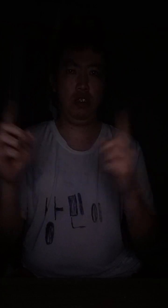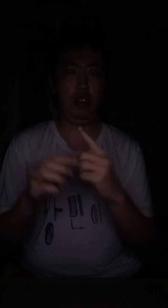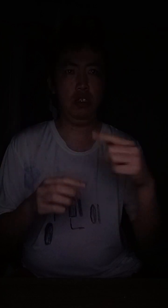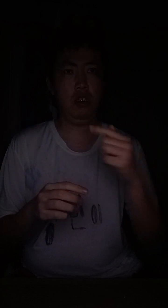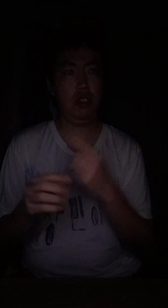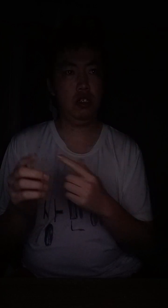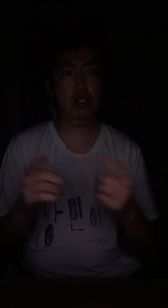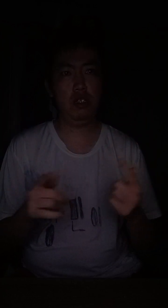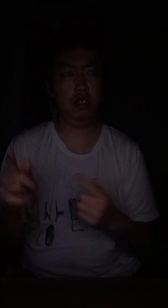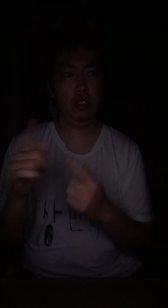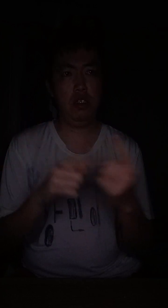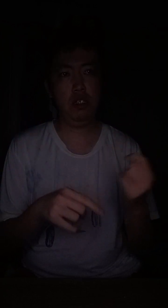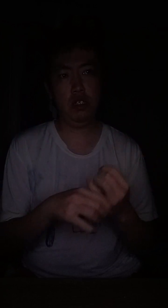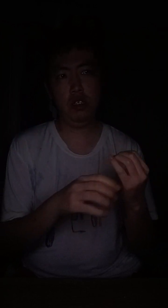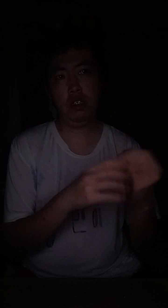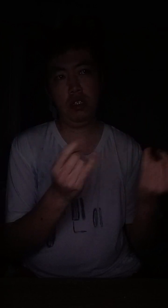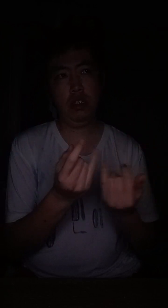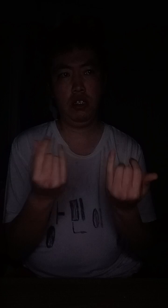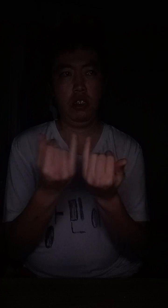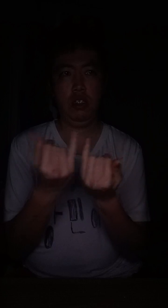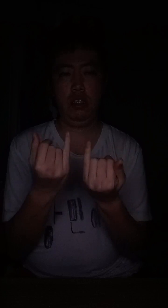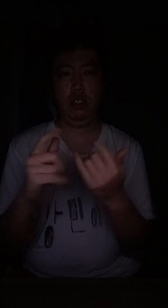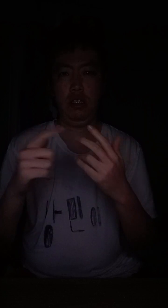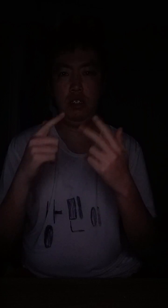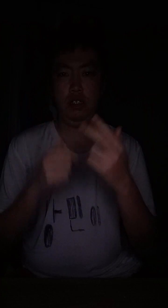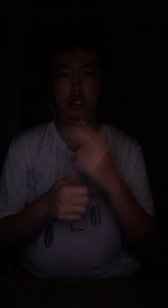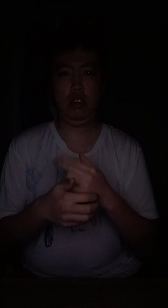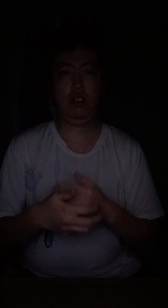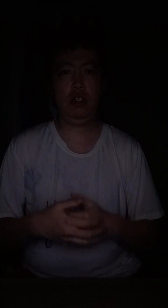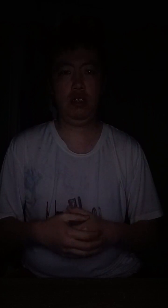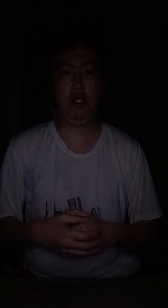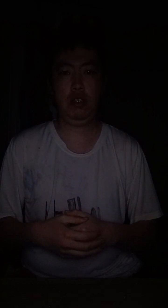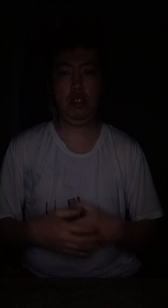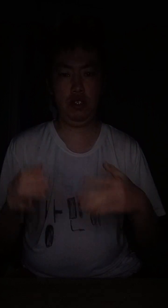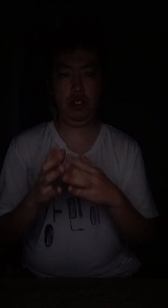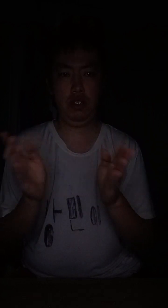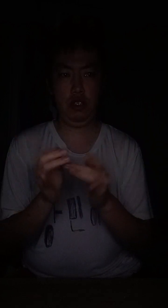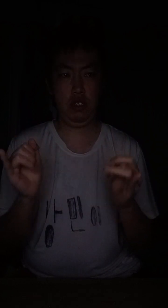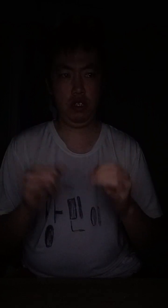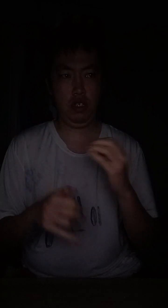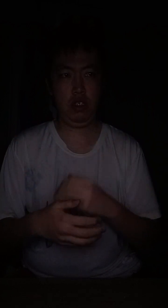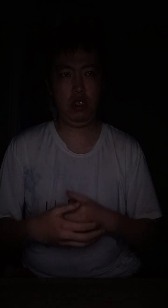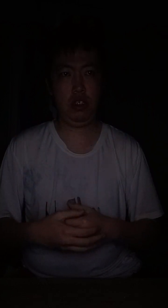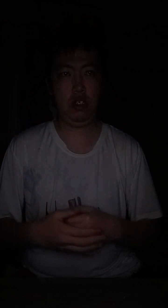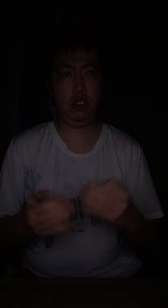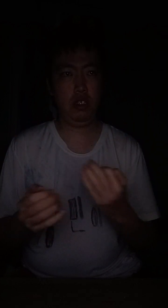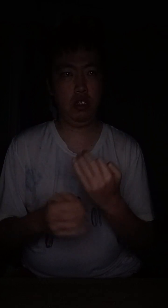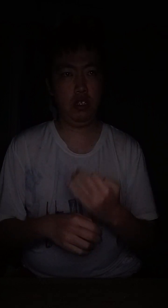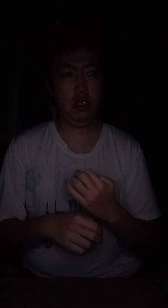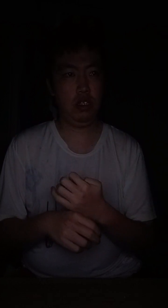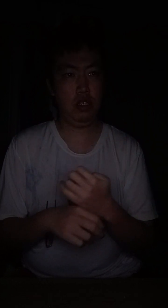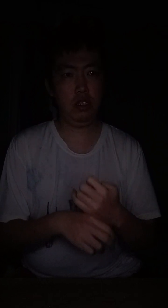사건들은 무신경하고 더디게 처리돼 왔다고 여겨서입니다. 서버가 해외에 있다, 그래서 수사가 어렵다 이런